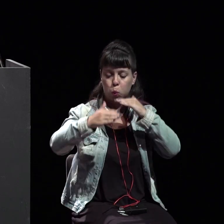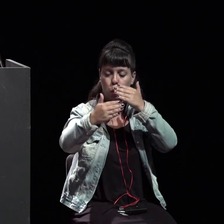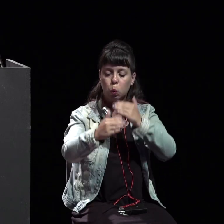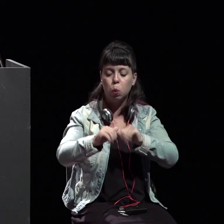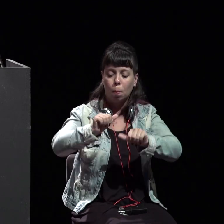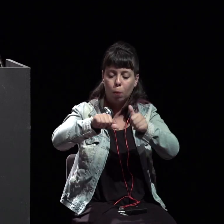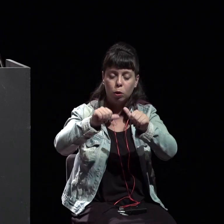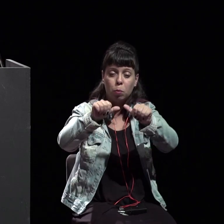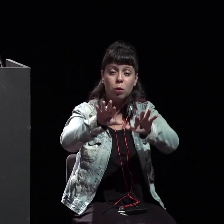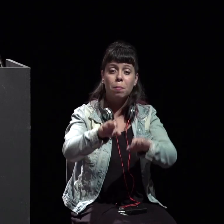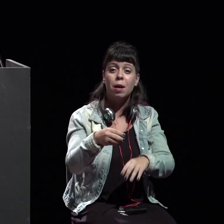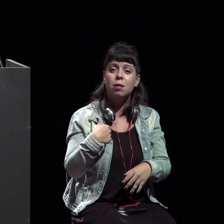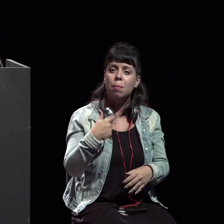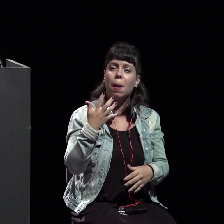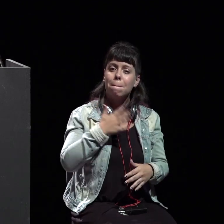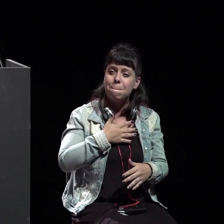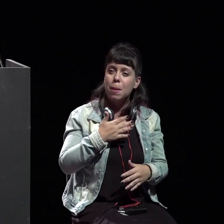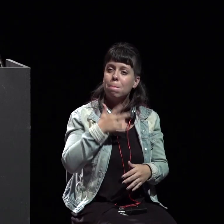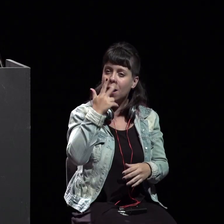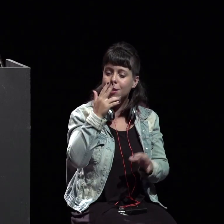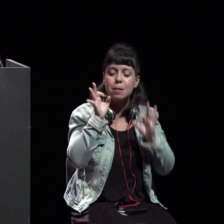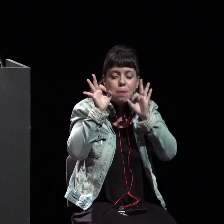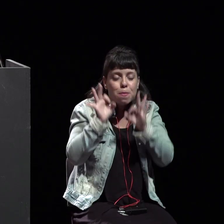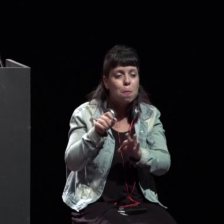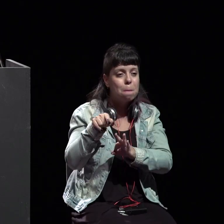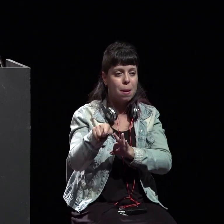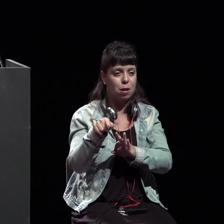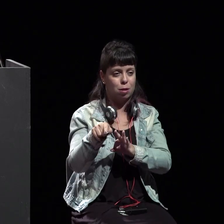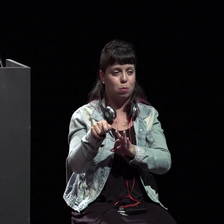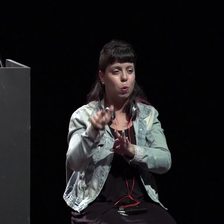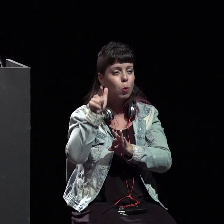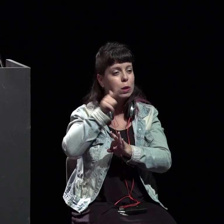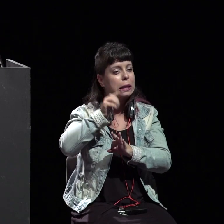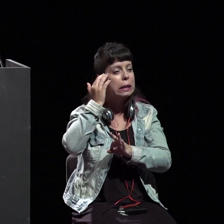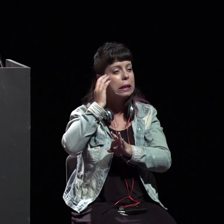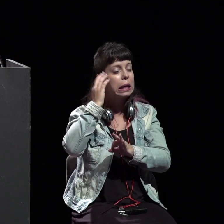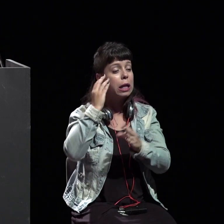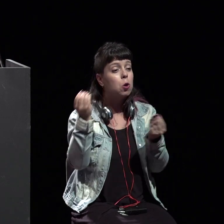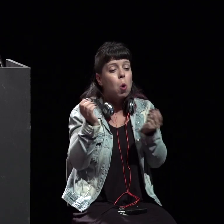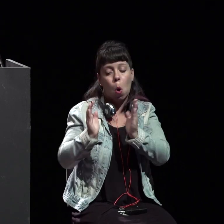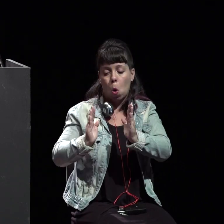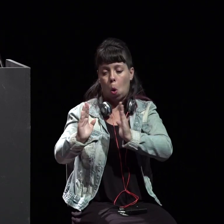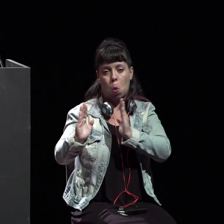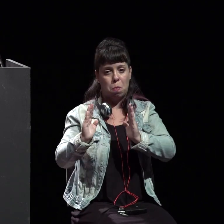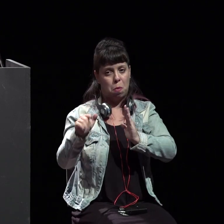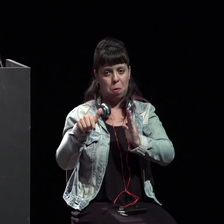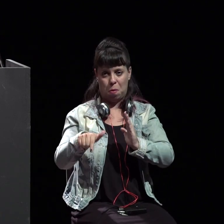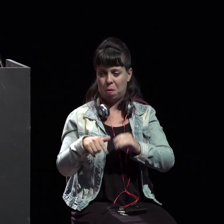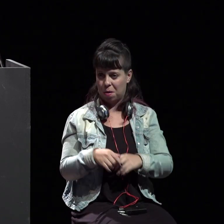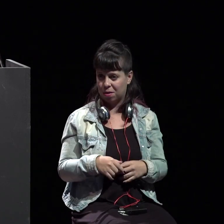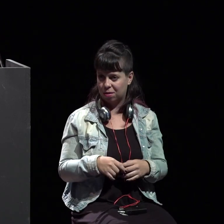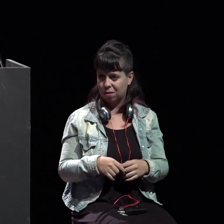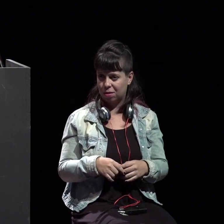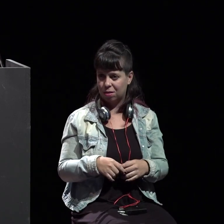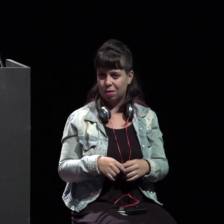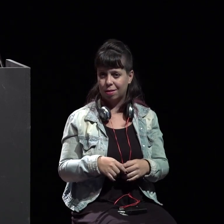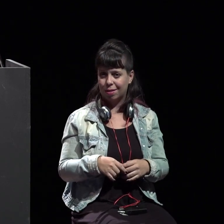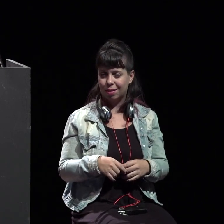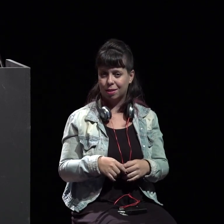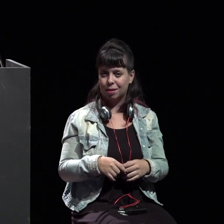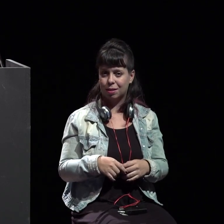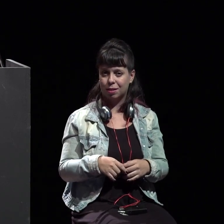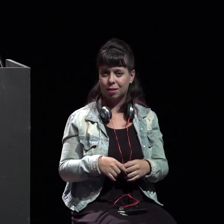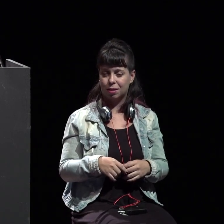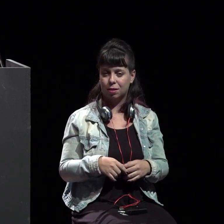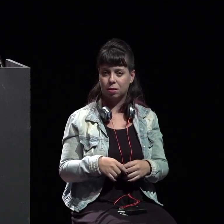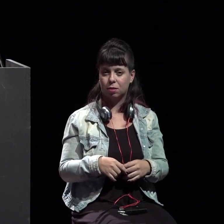essa ideia de modo ferrenho como um horizonte epistêmico. Não podemos desconsiderar que a proeminência